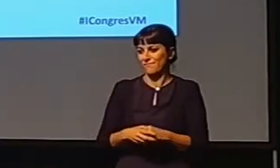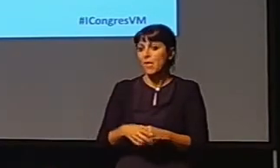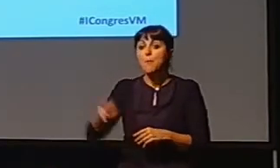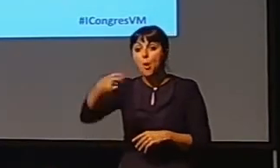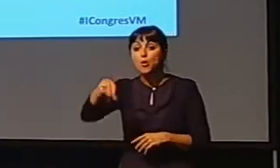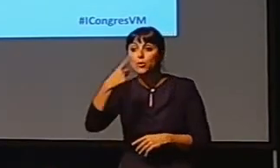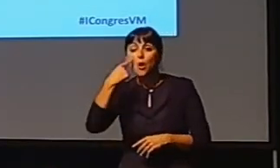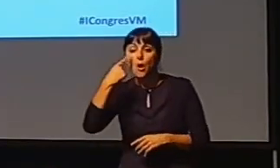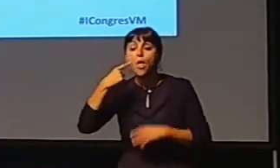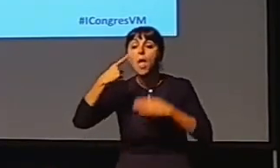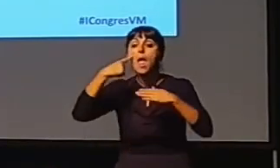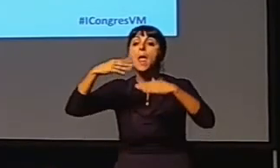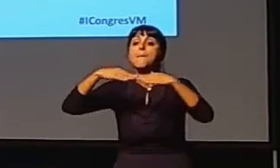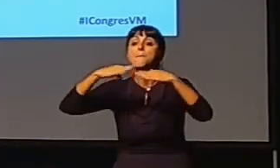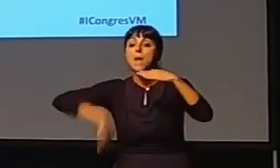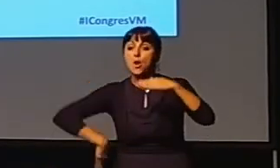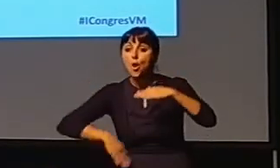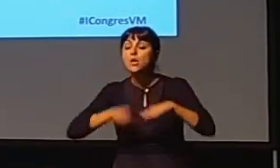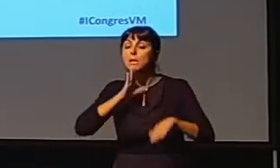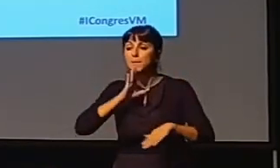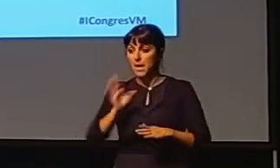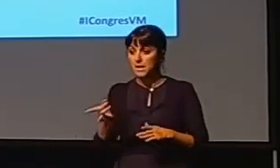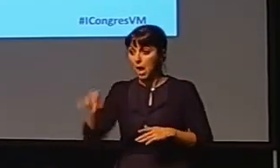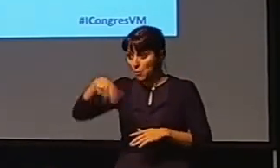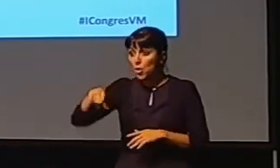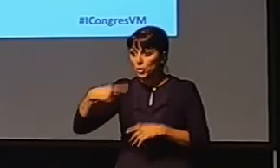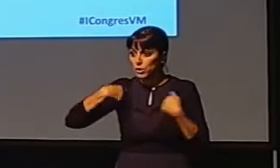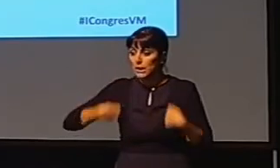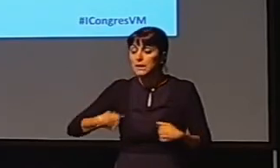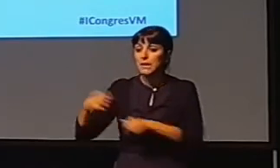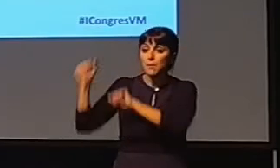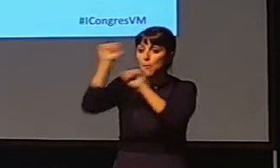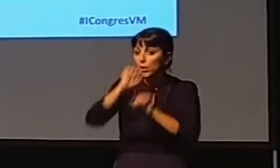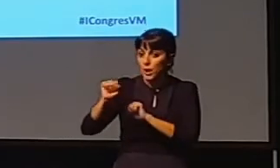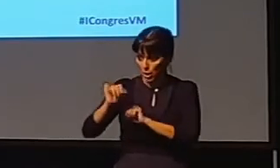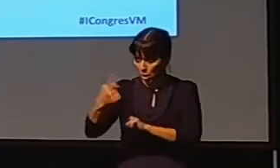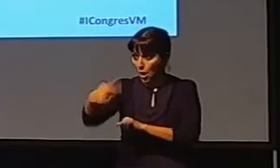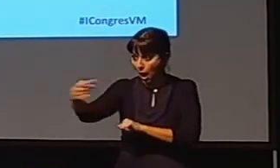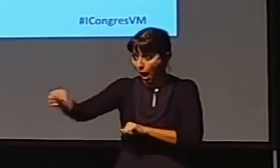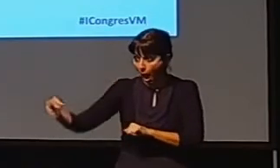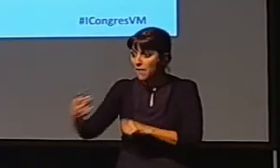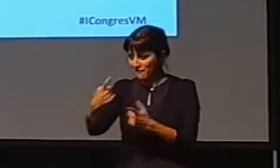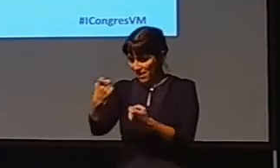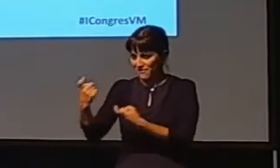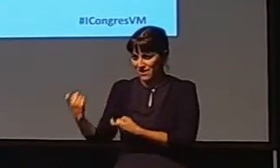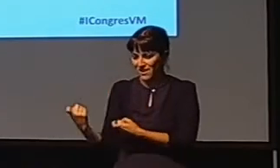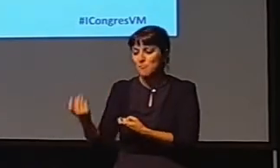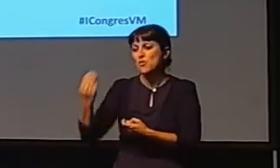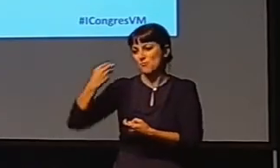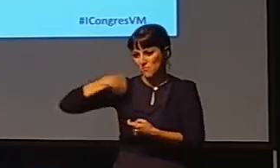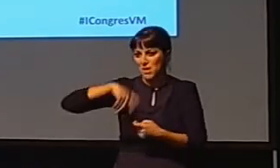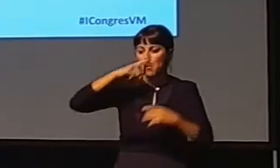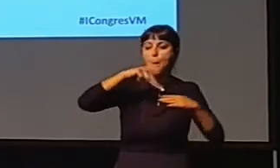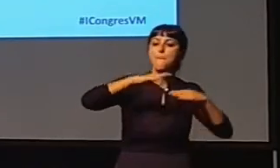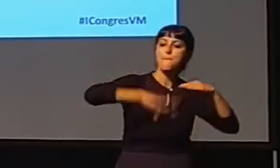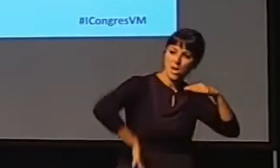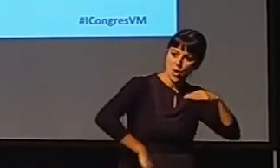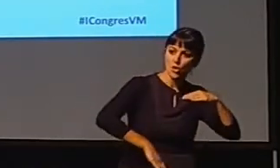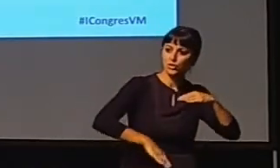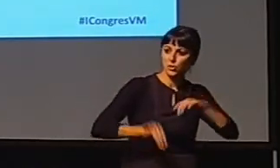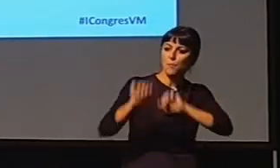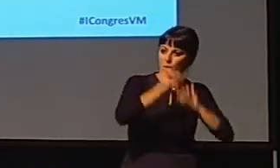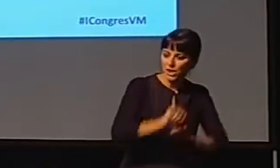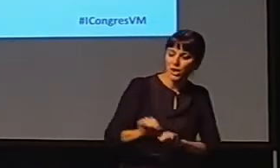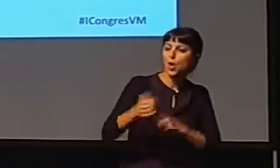la vostra desprotecció de tota la gent que esteu treballant independentment? Les menors, no? Pues imagineu-vos la vostra desprotecció, la desprotecció de les